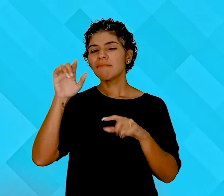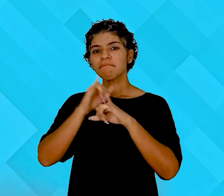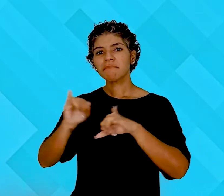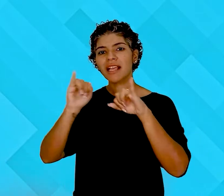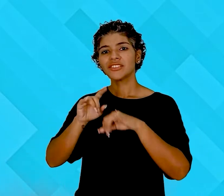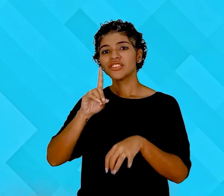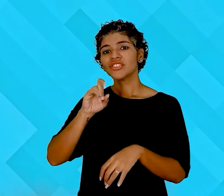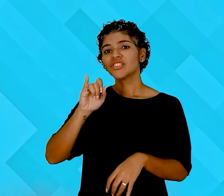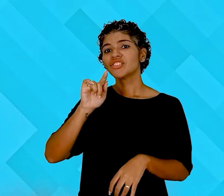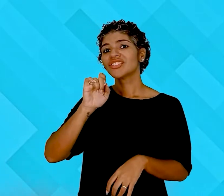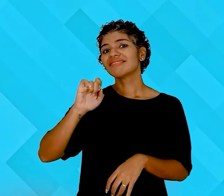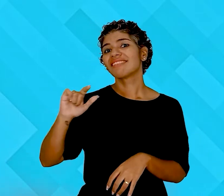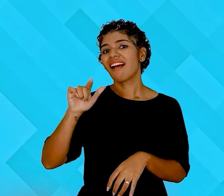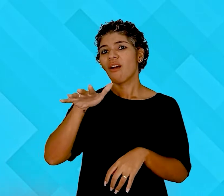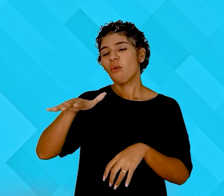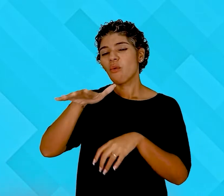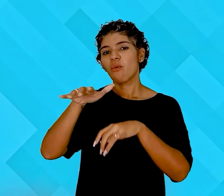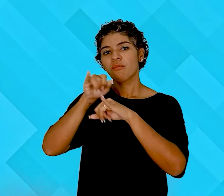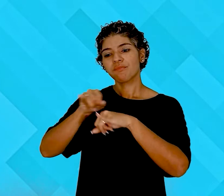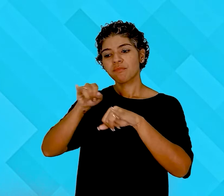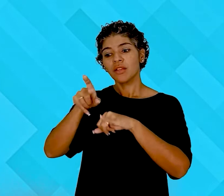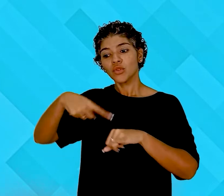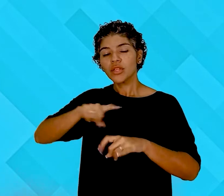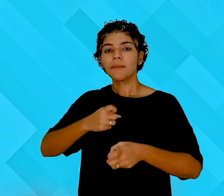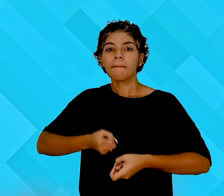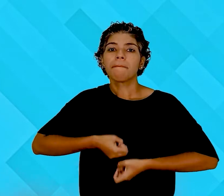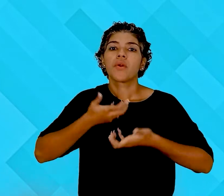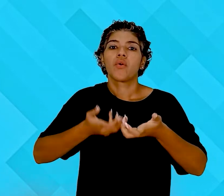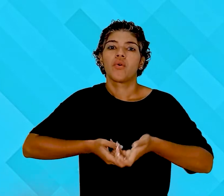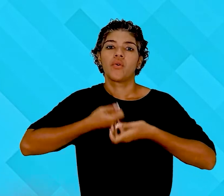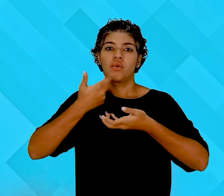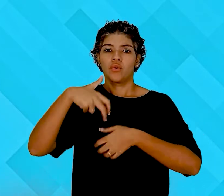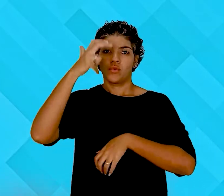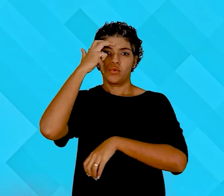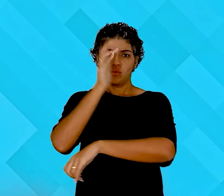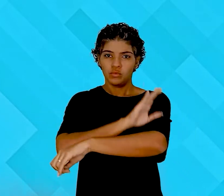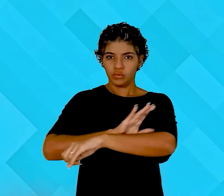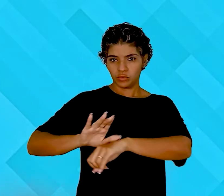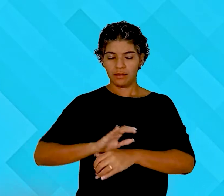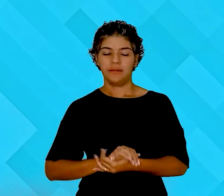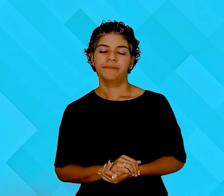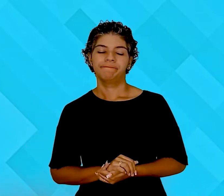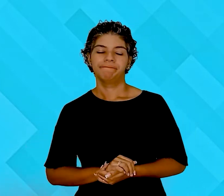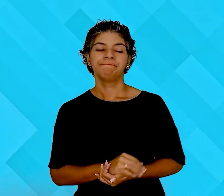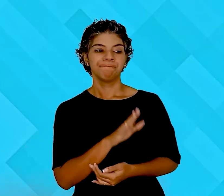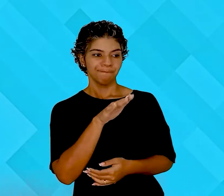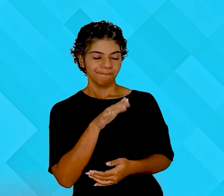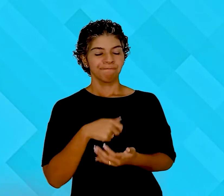cultural? Olha, quando a gente está falando de comunicar um bem cultural, a gente mais que